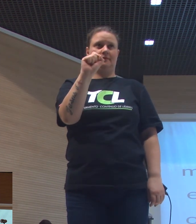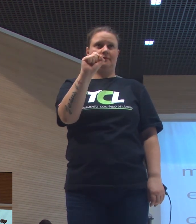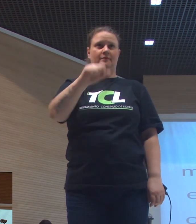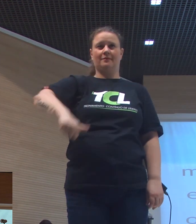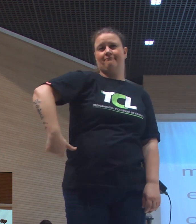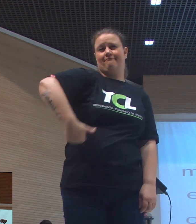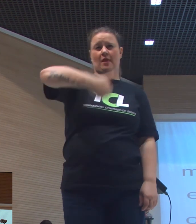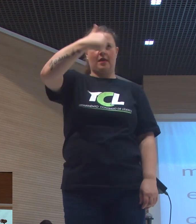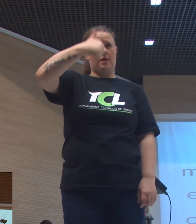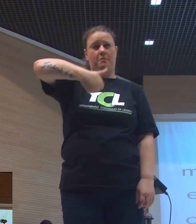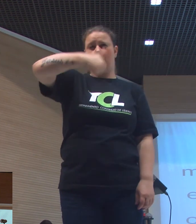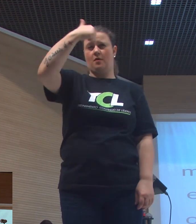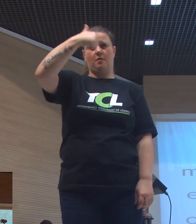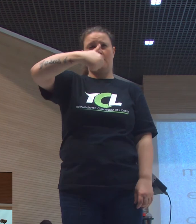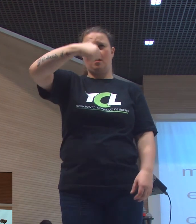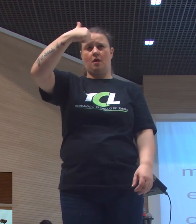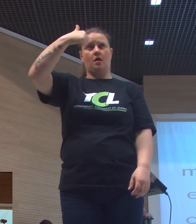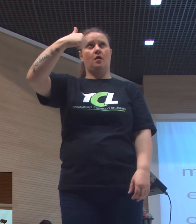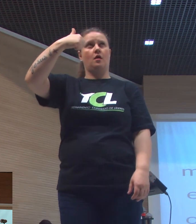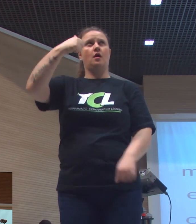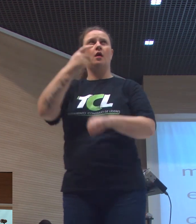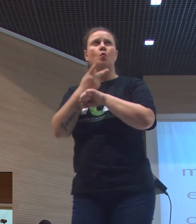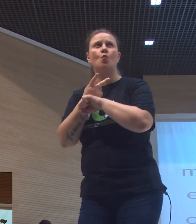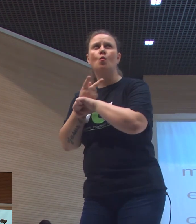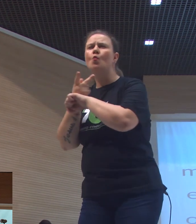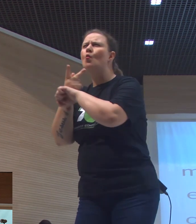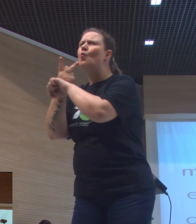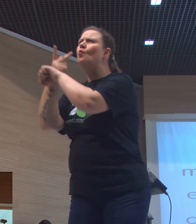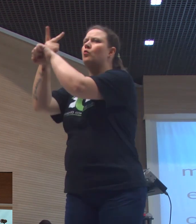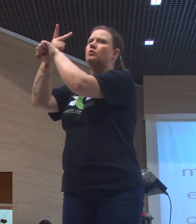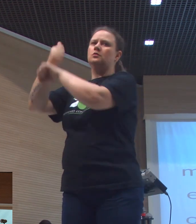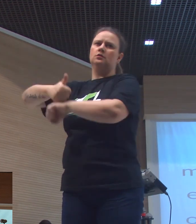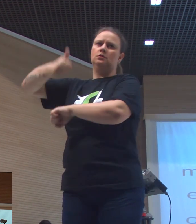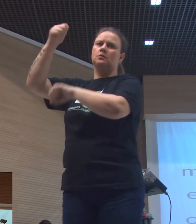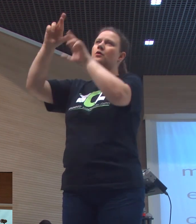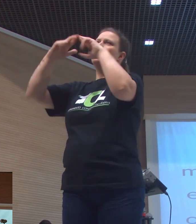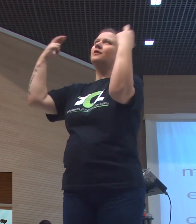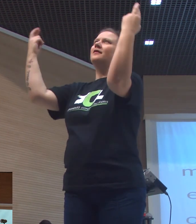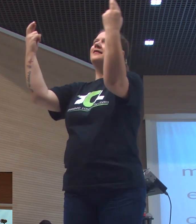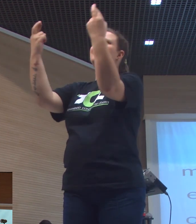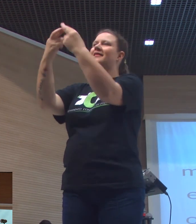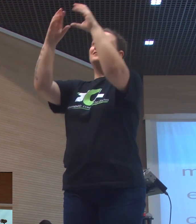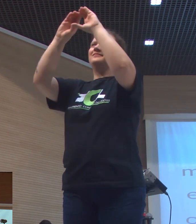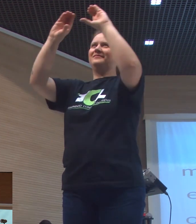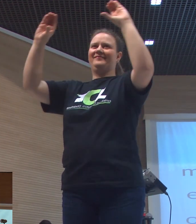e busquem em primeiro lugar o reino do céu.